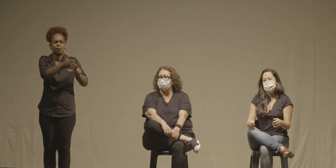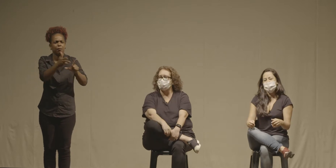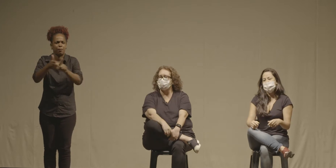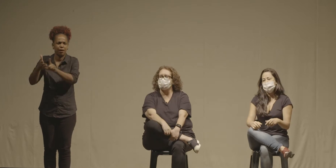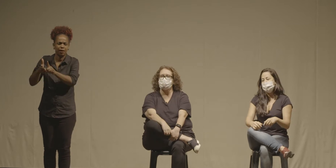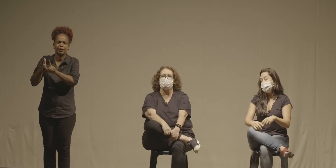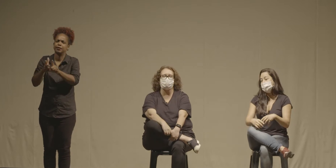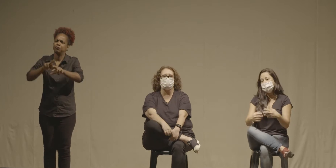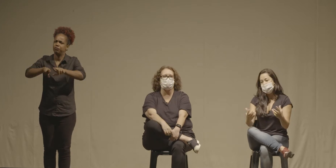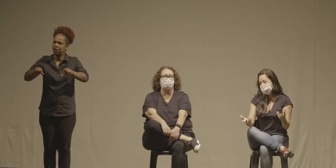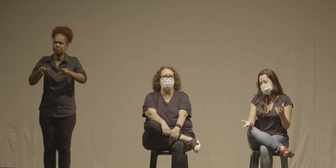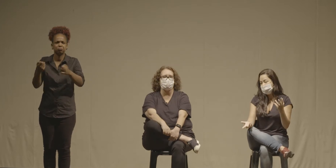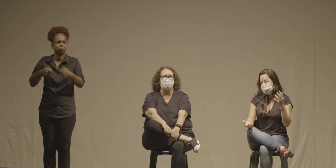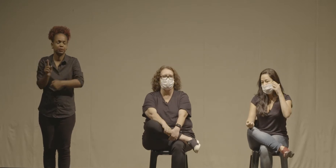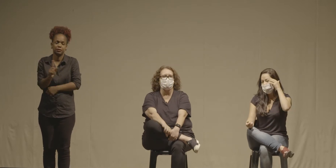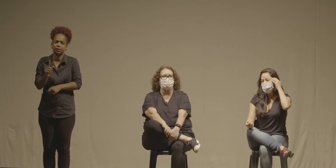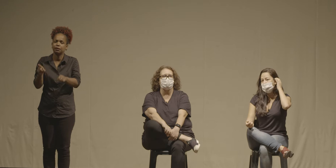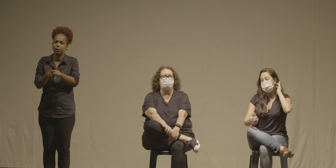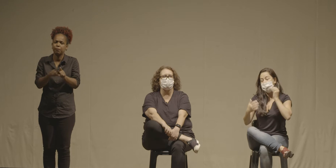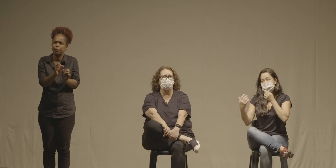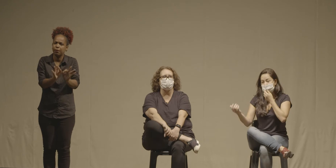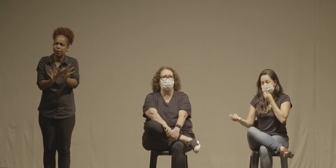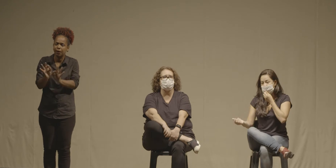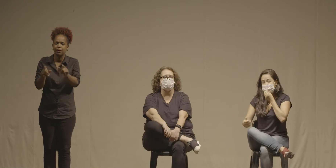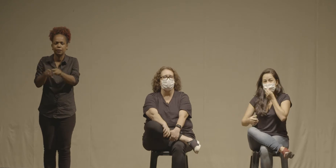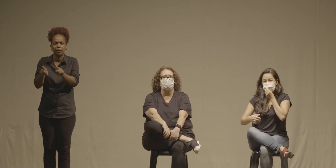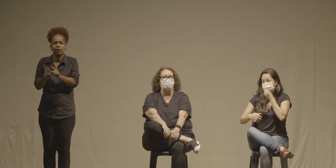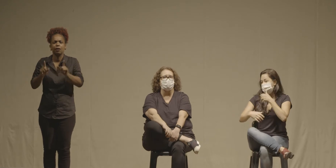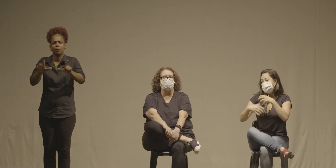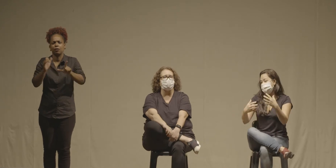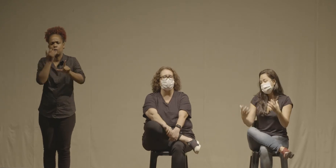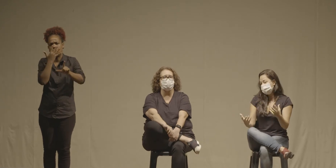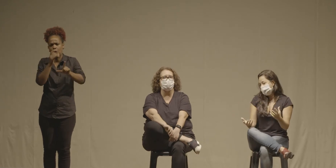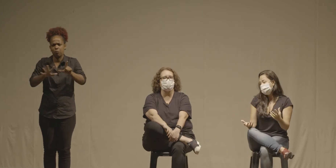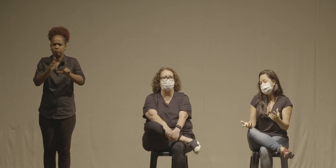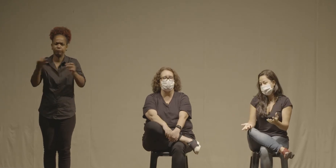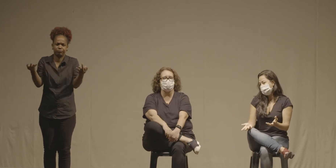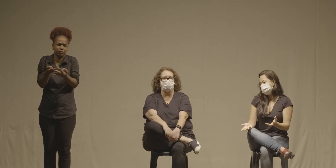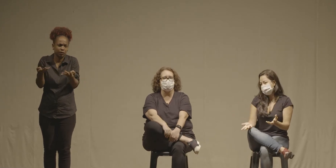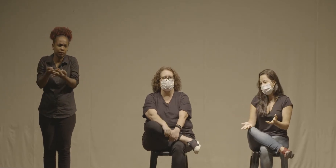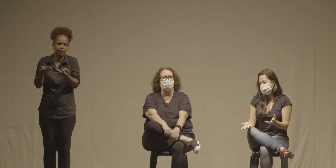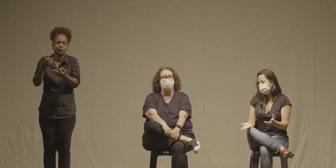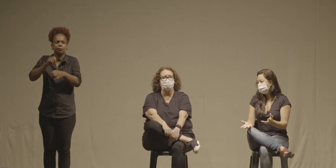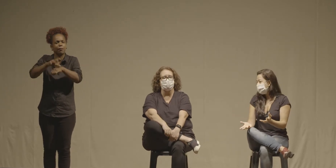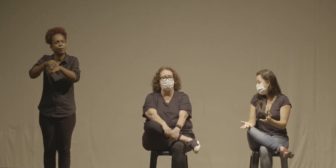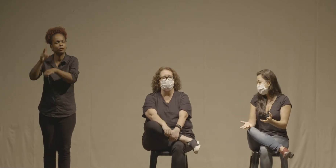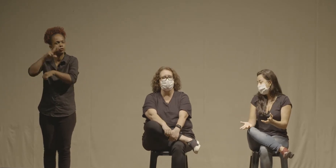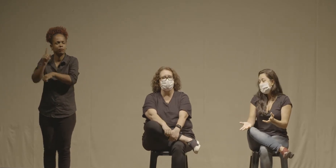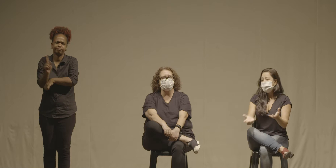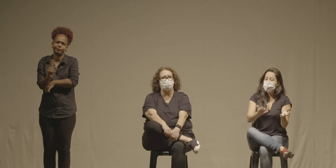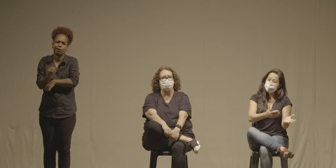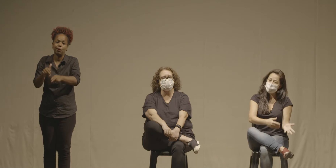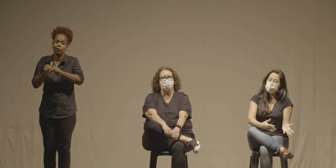câmeras, uma montagem e a colorimetria de forma excepcional para passar uma boa história. Tudo vai